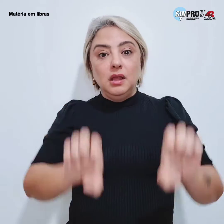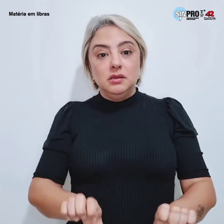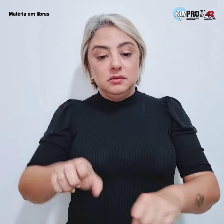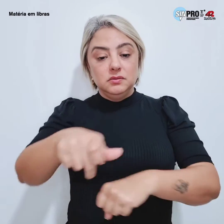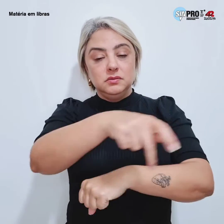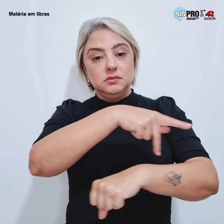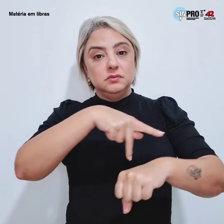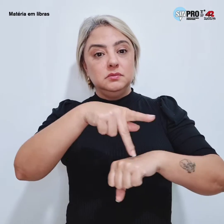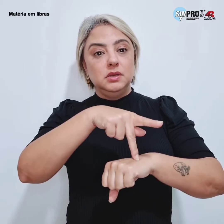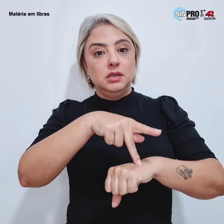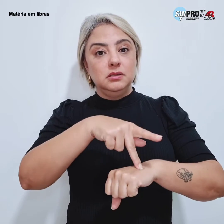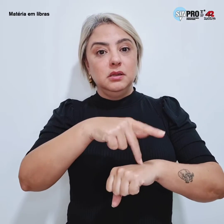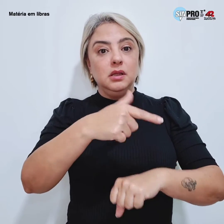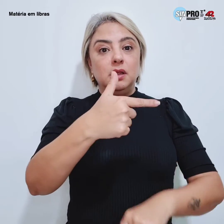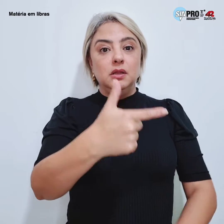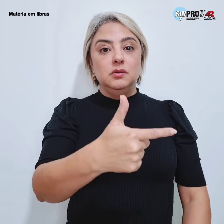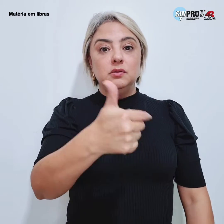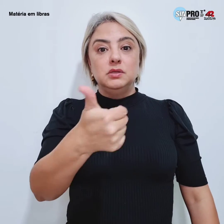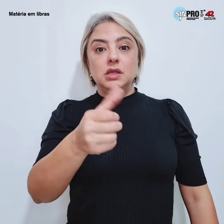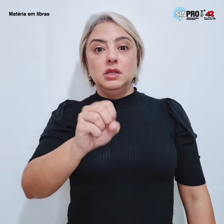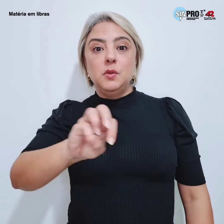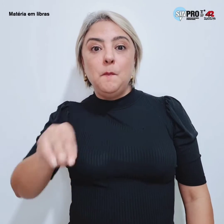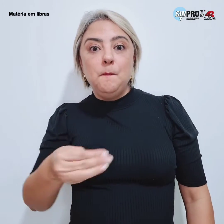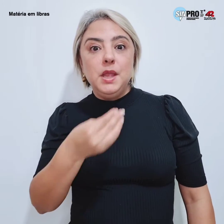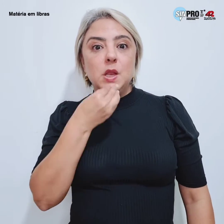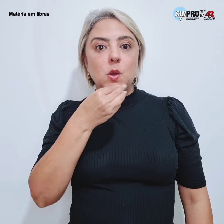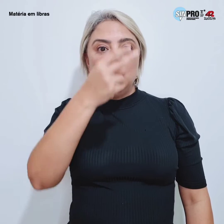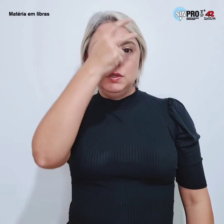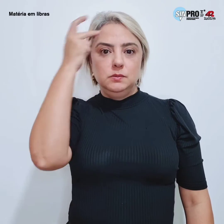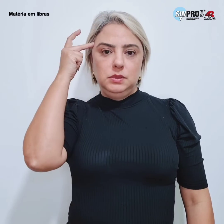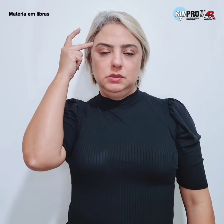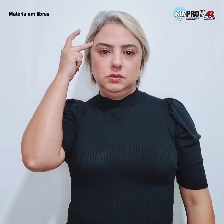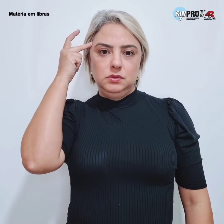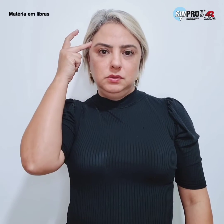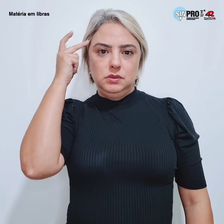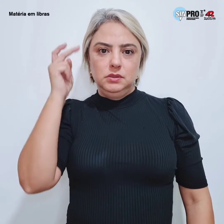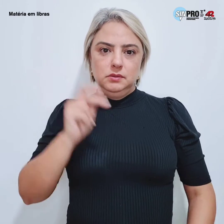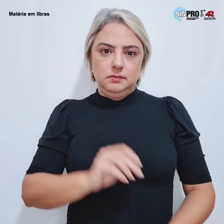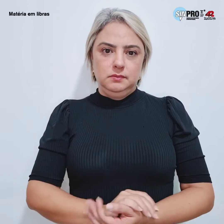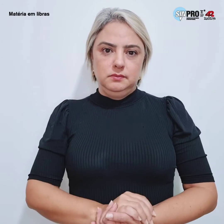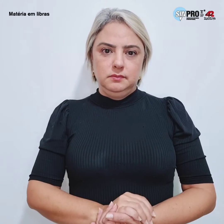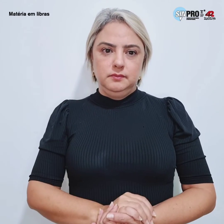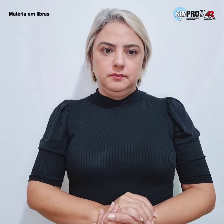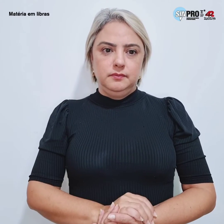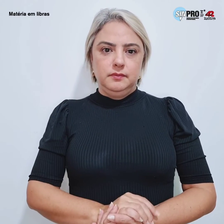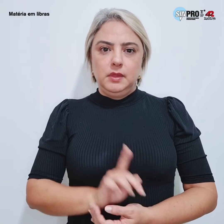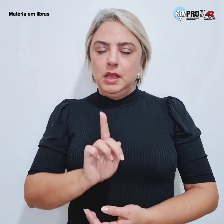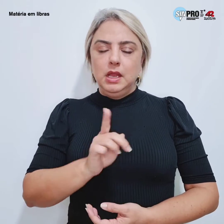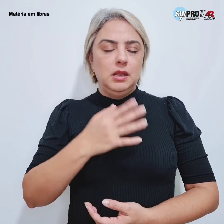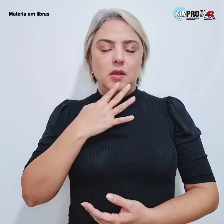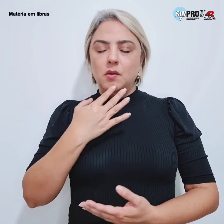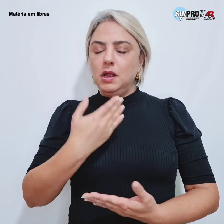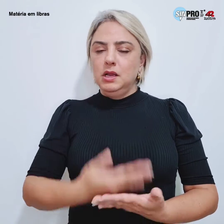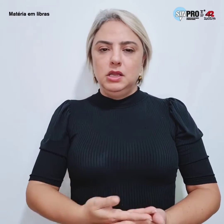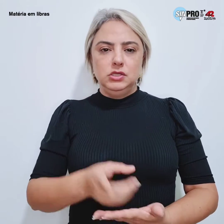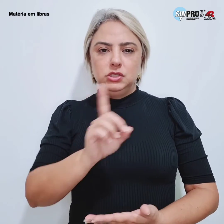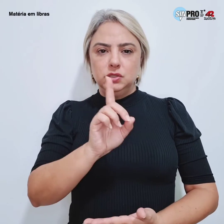país de 210 milhões de habitantes. Não considero que o principal papel